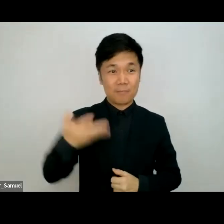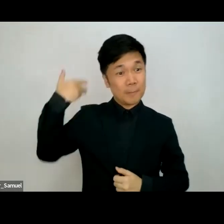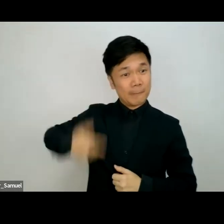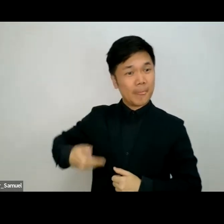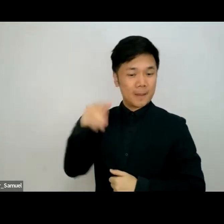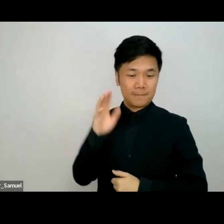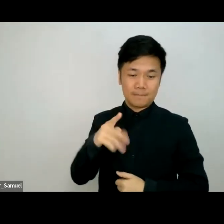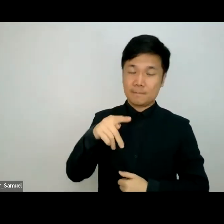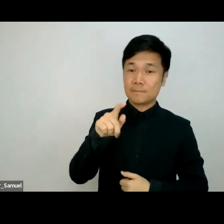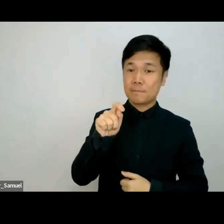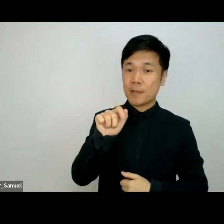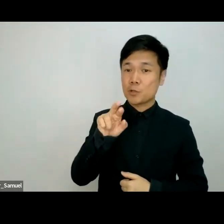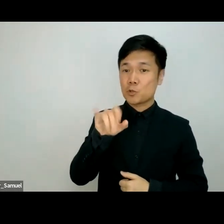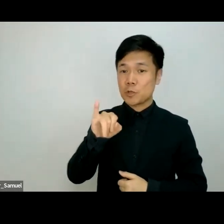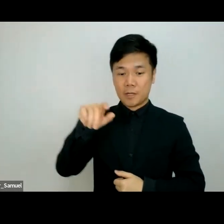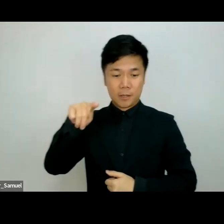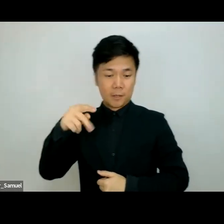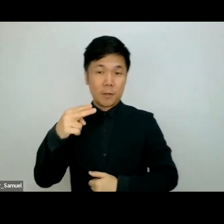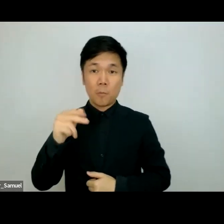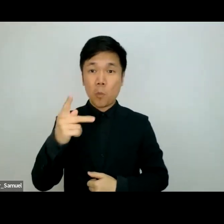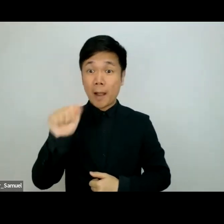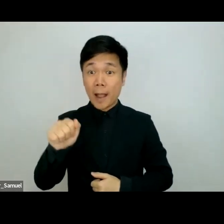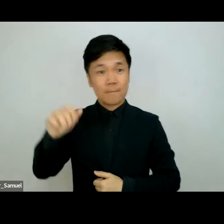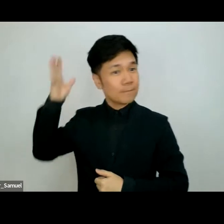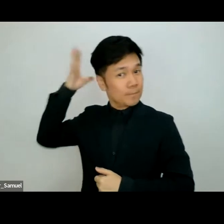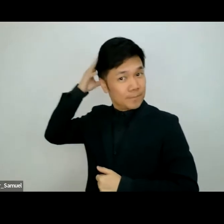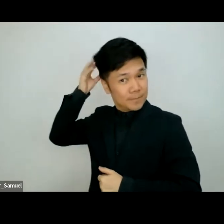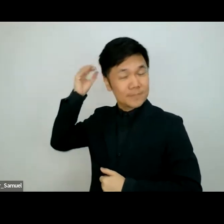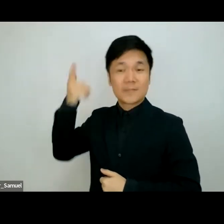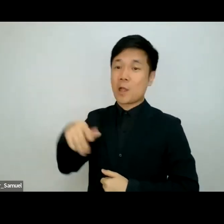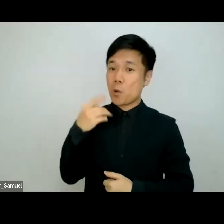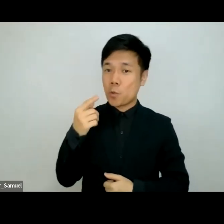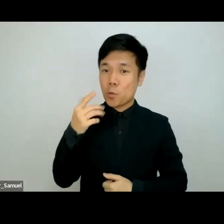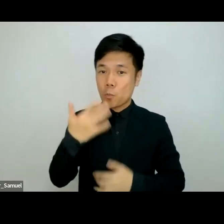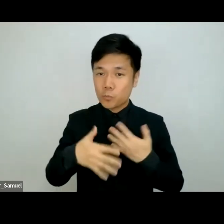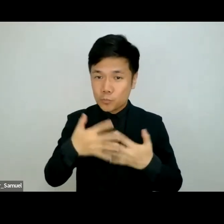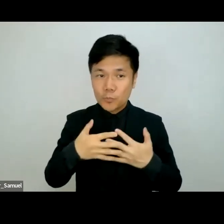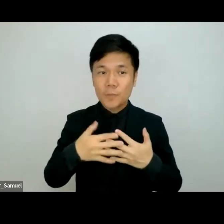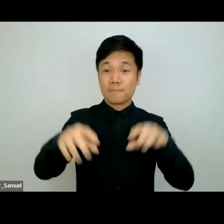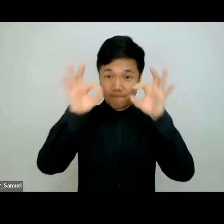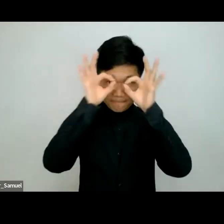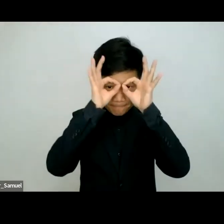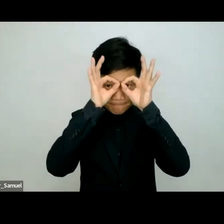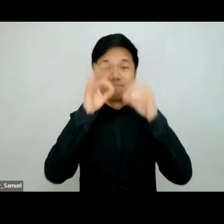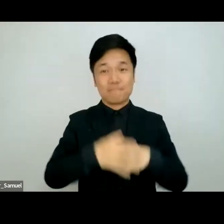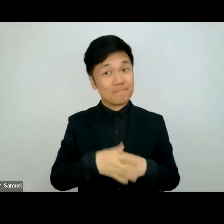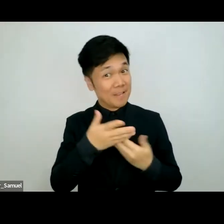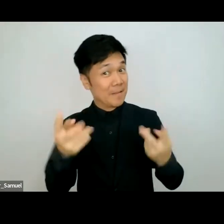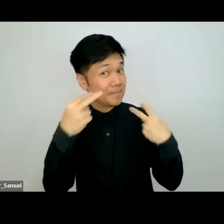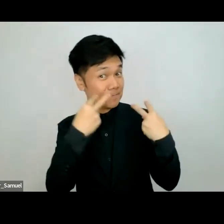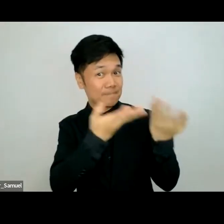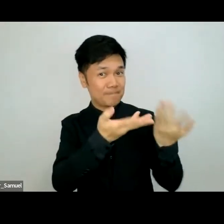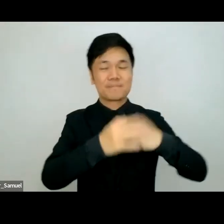Les panélistes et participants.